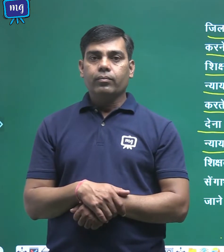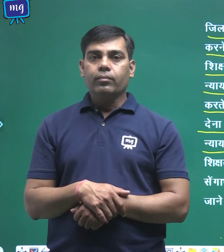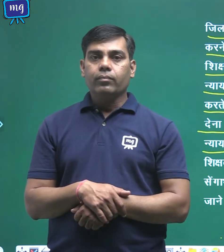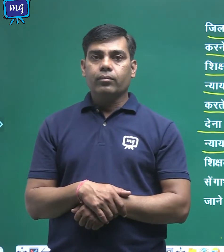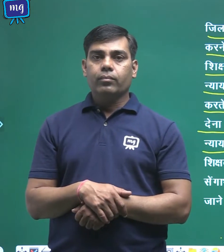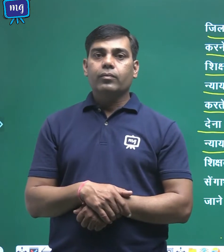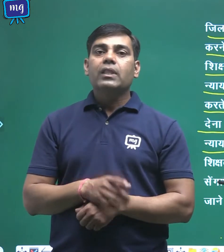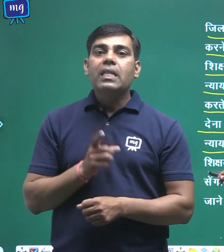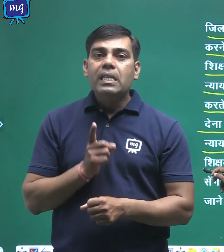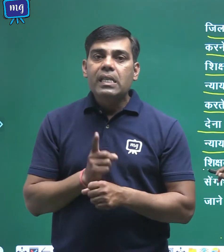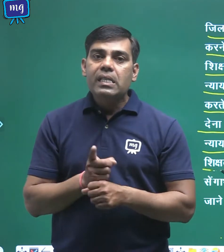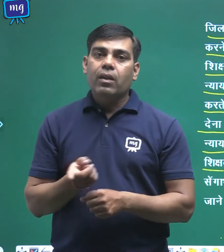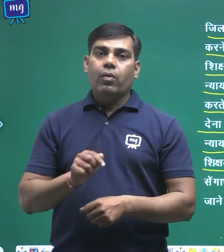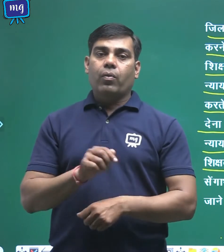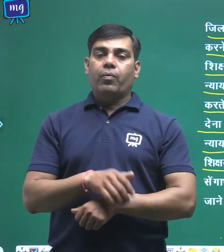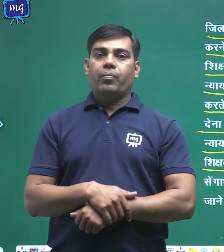शिक्षक को